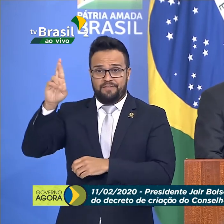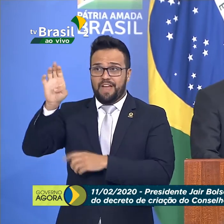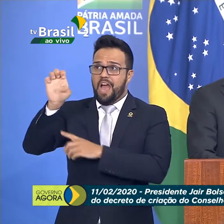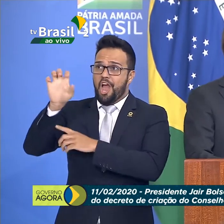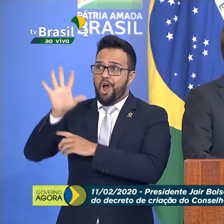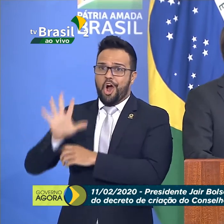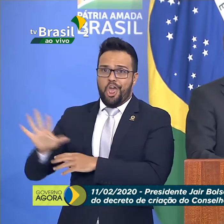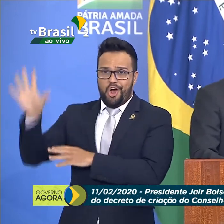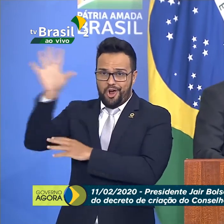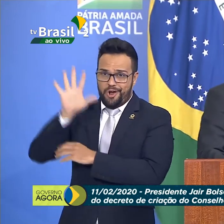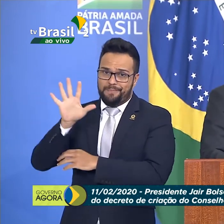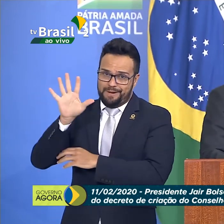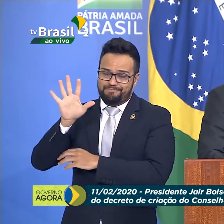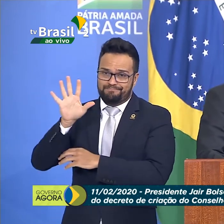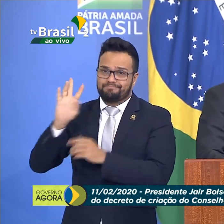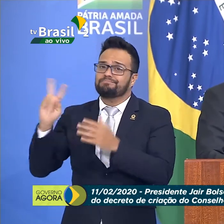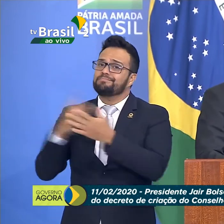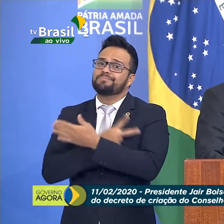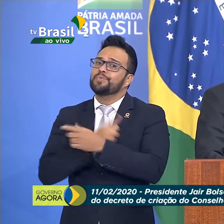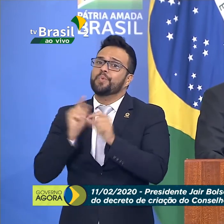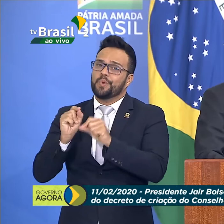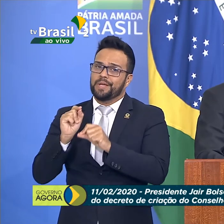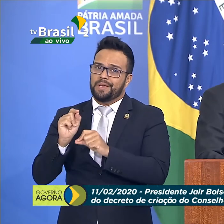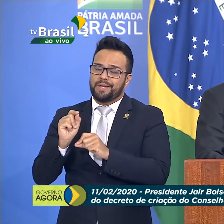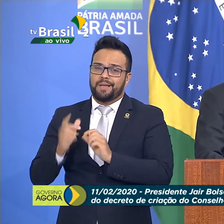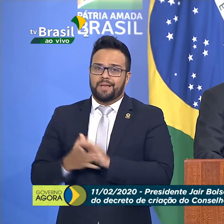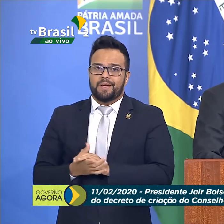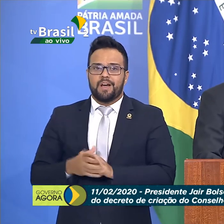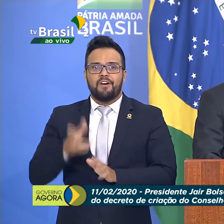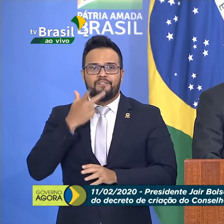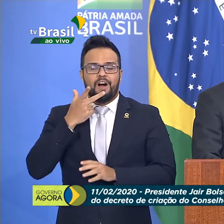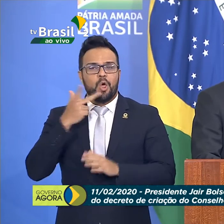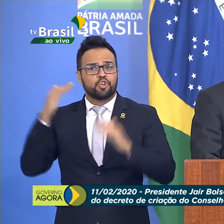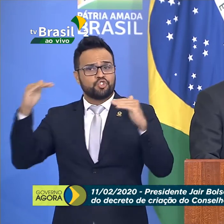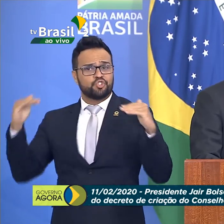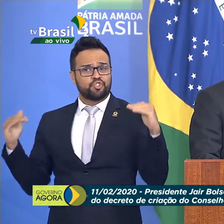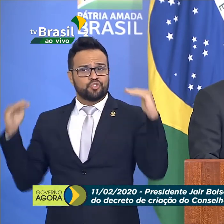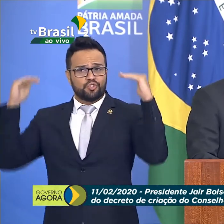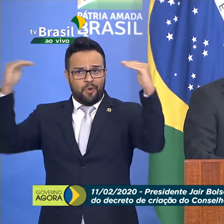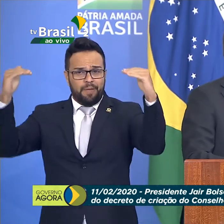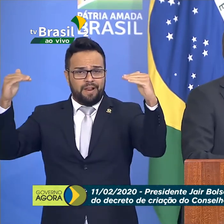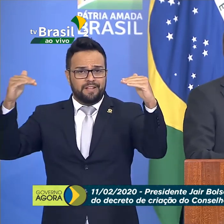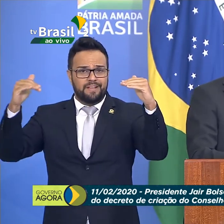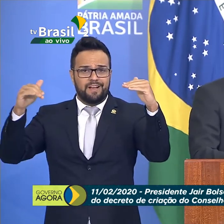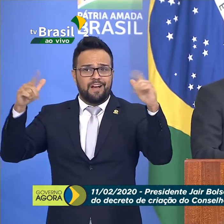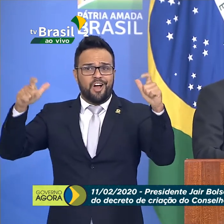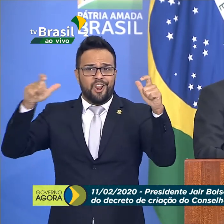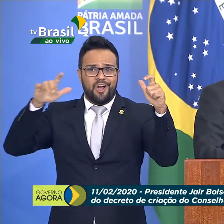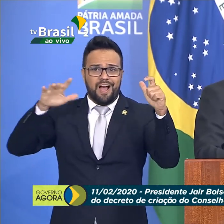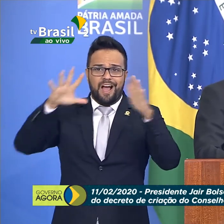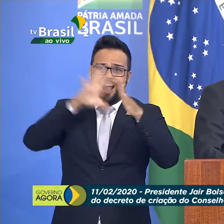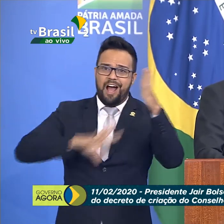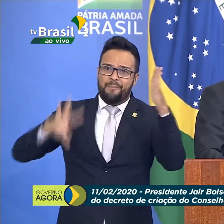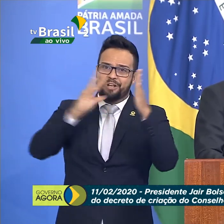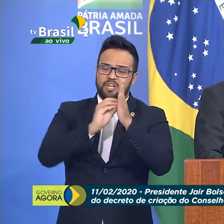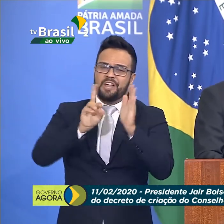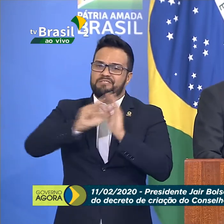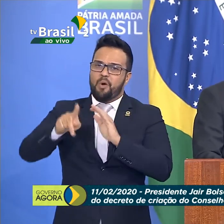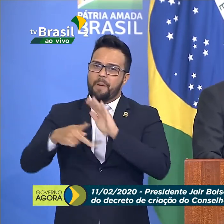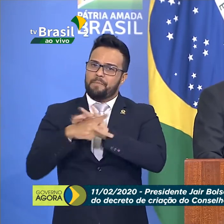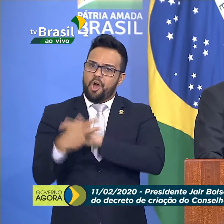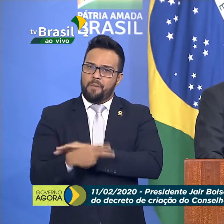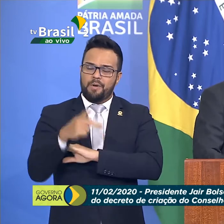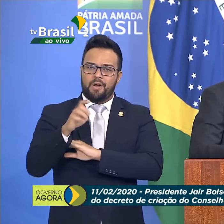Europa ousou dizer que a soberania sobre a Amazônia não era nossa,